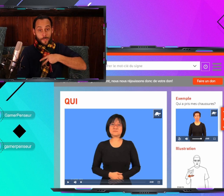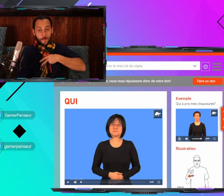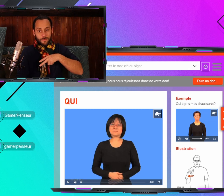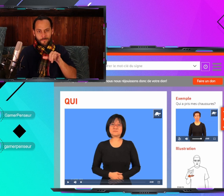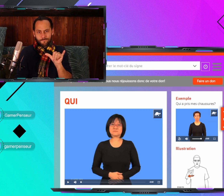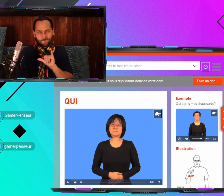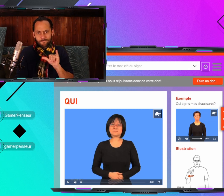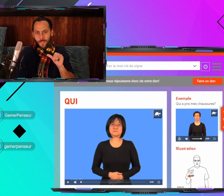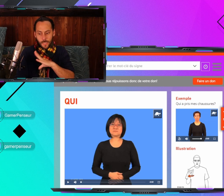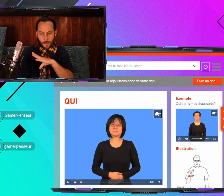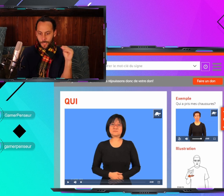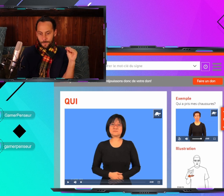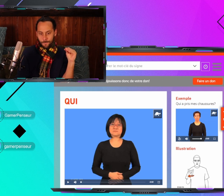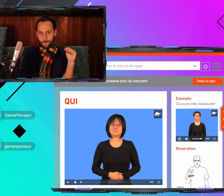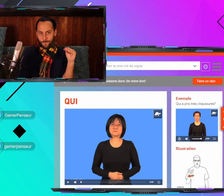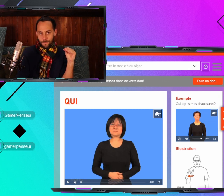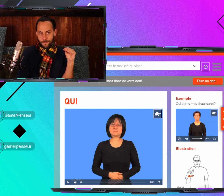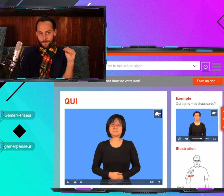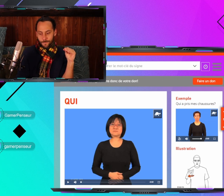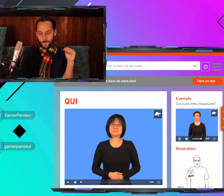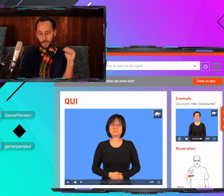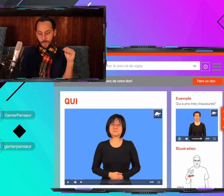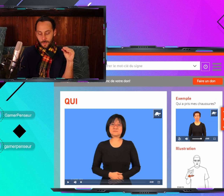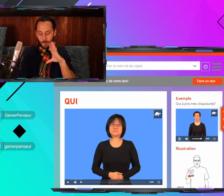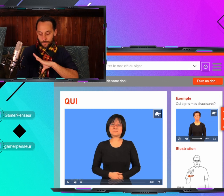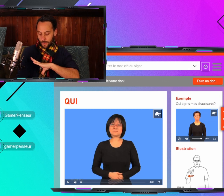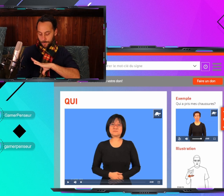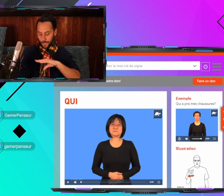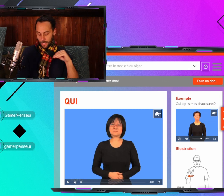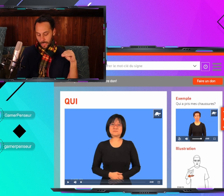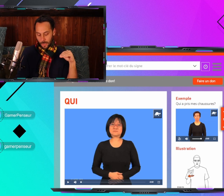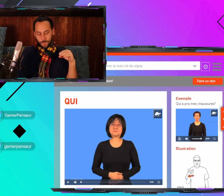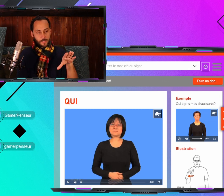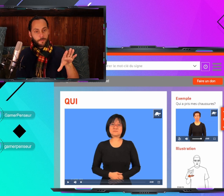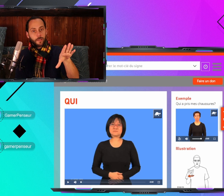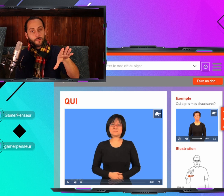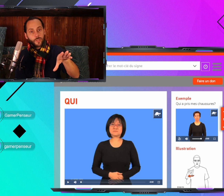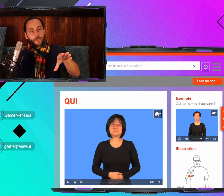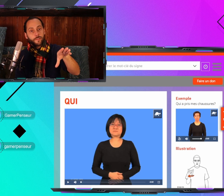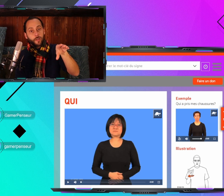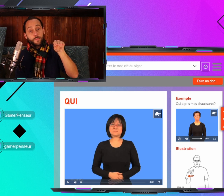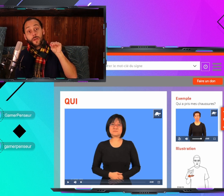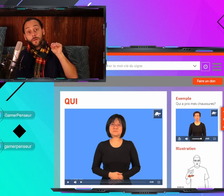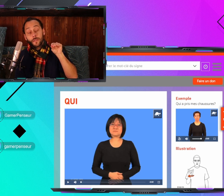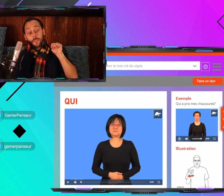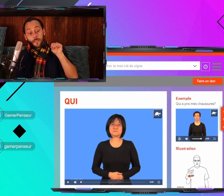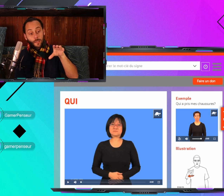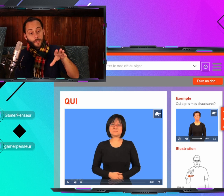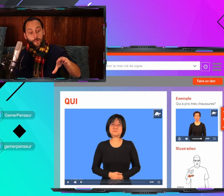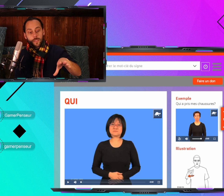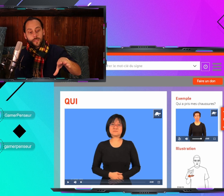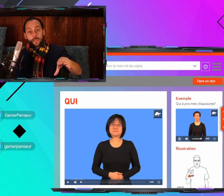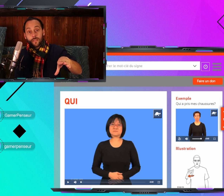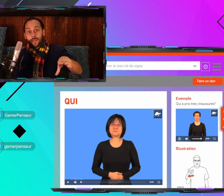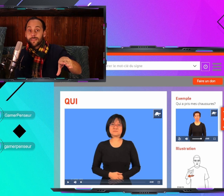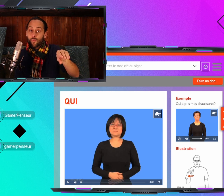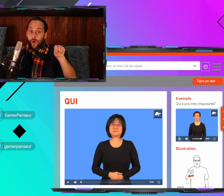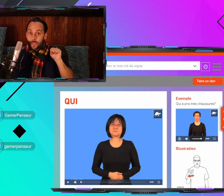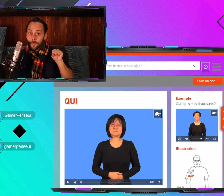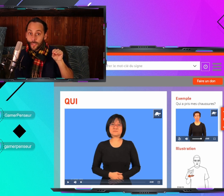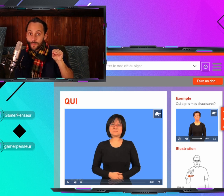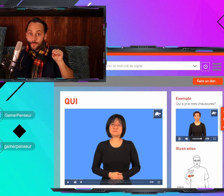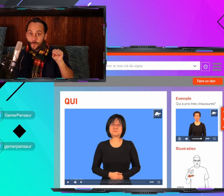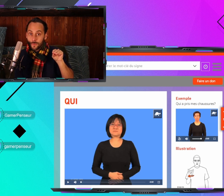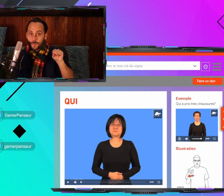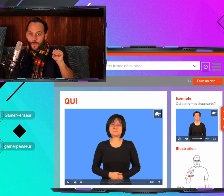Chaussure pi, qui a pris? Elle fait le prix là, c'est vrai que moi je l'ai fait comme ça. Et comme ça indiquerait que c'est moi